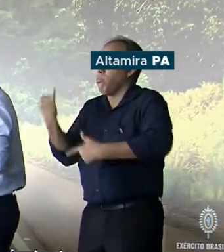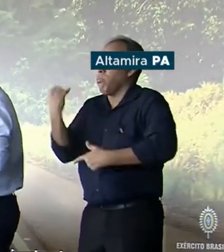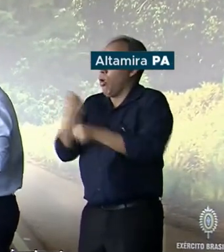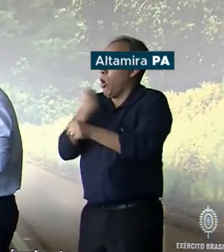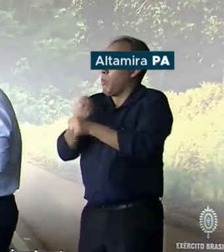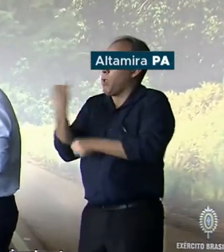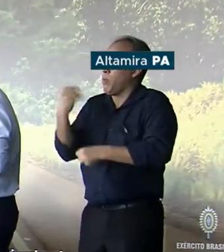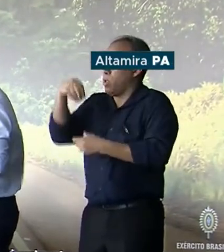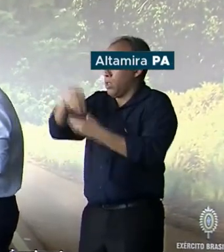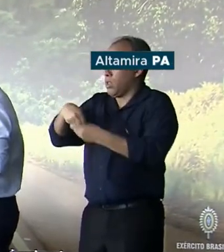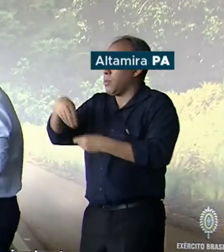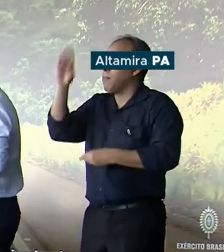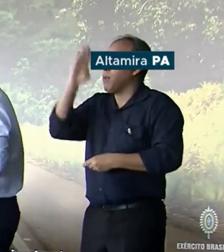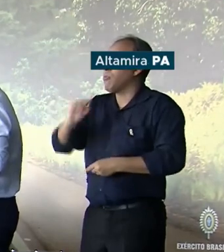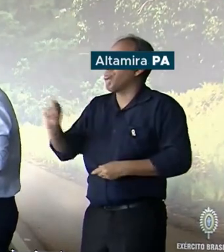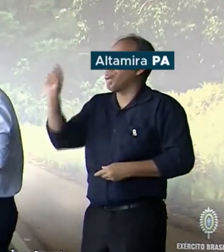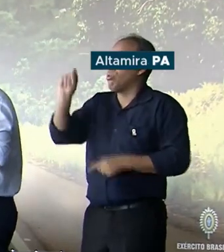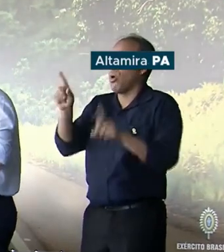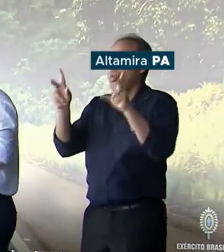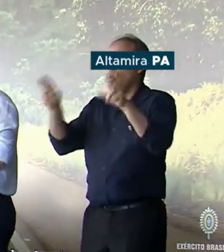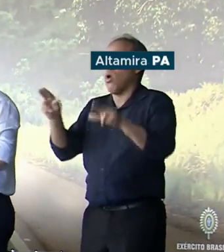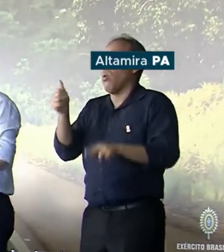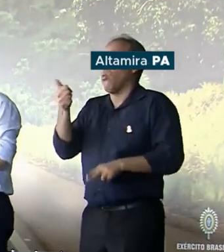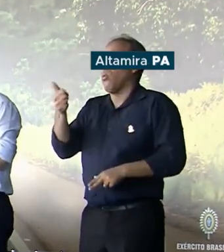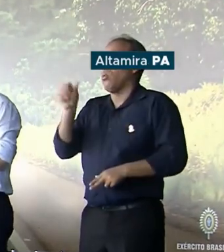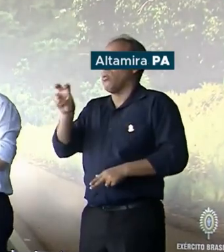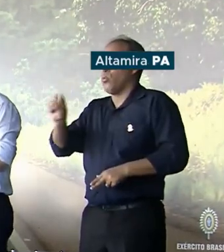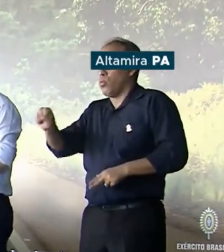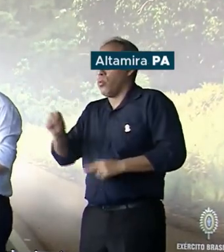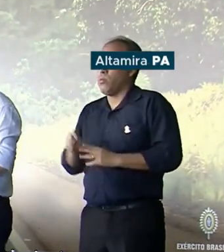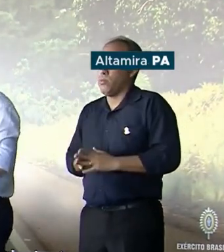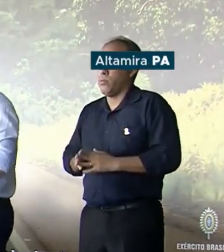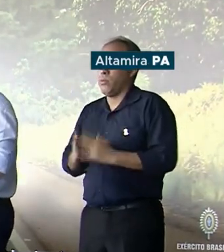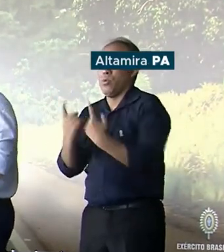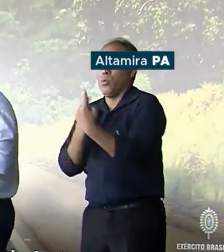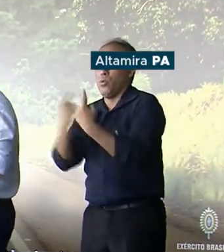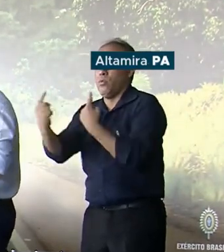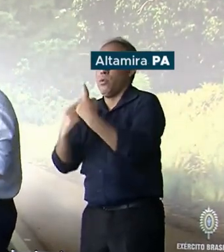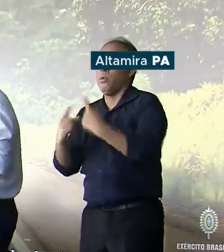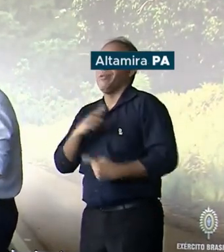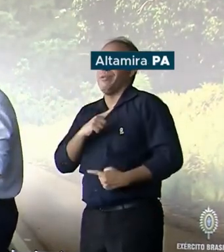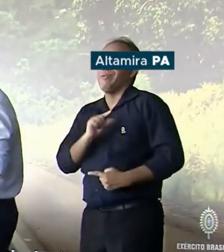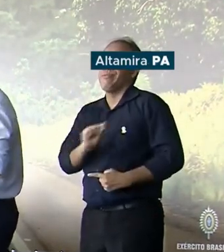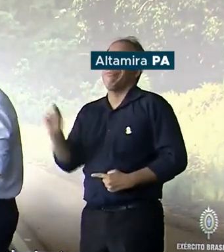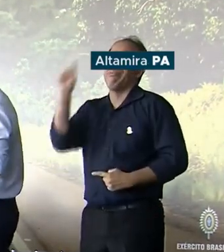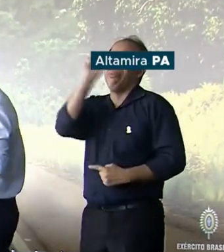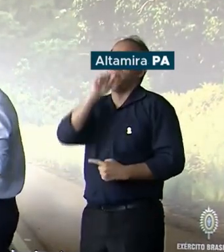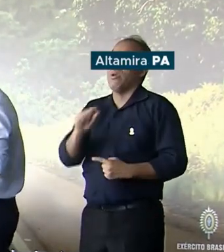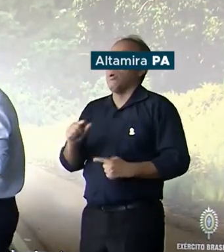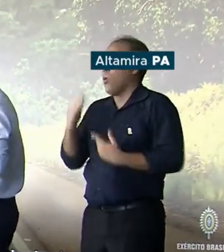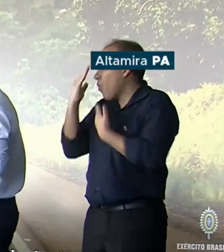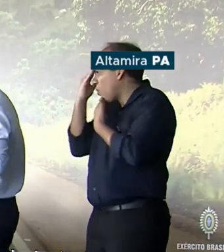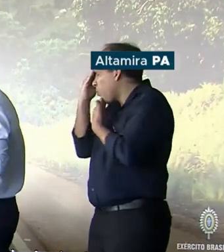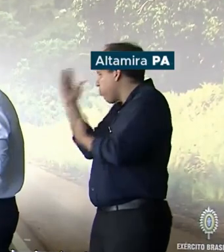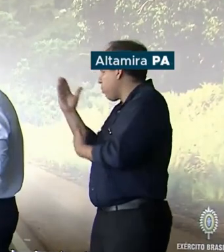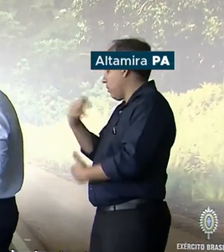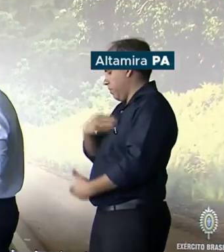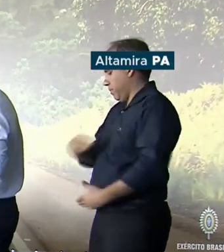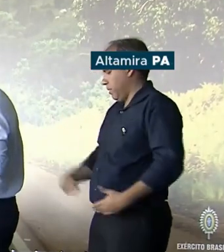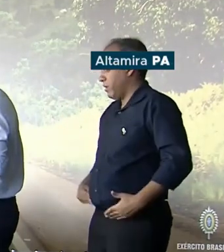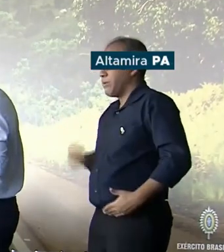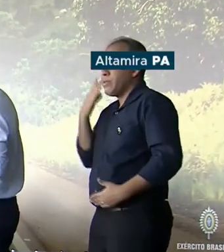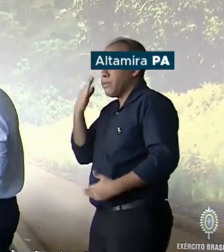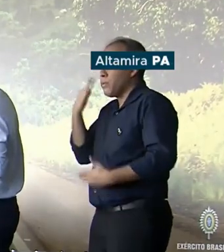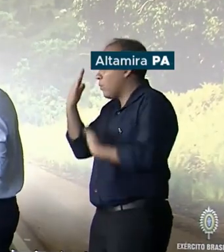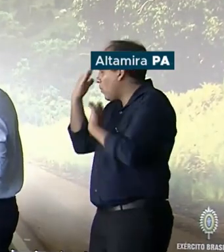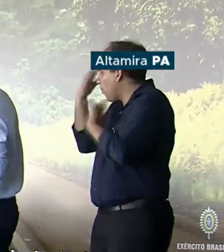país, como a 158 e tantas outras que estão presentes em todo o país. Muito obrigado, ministro Tarcísio,